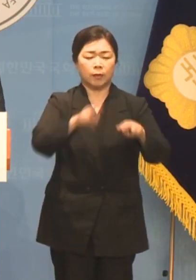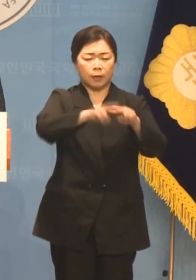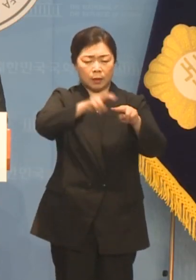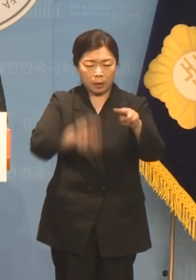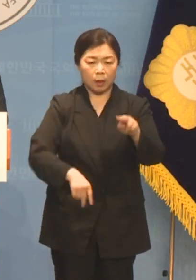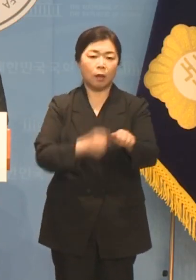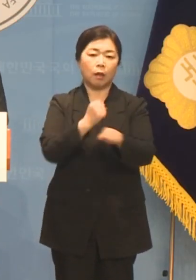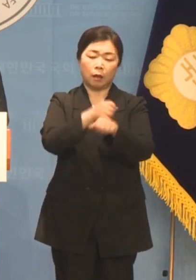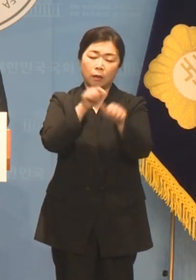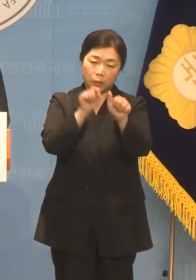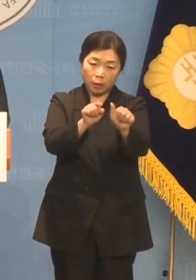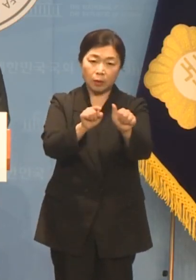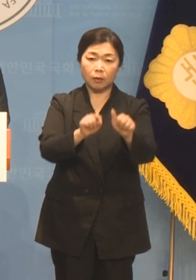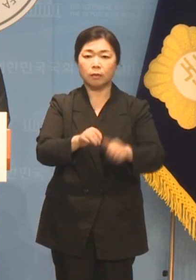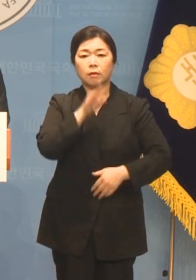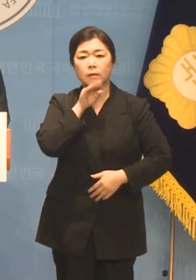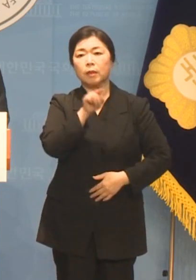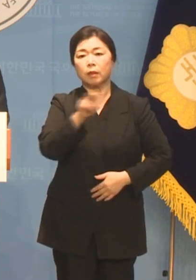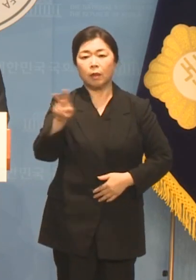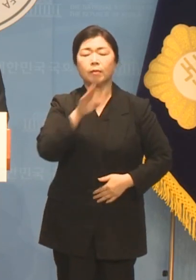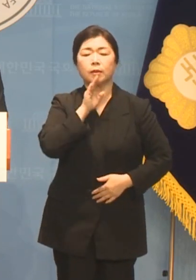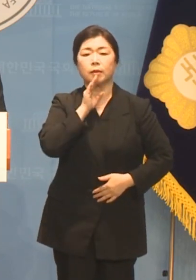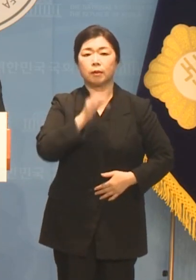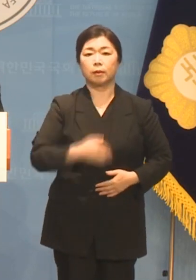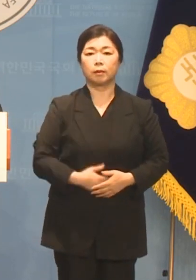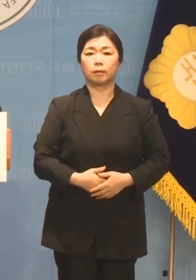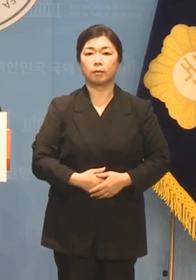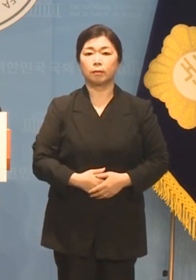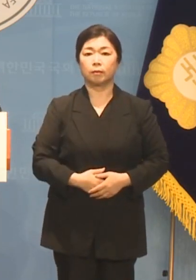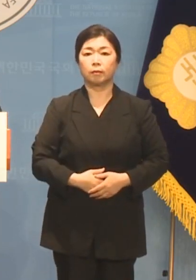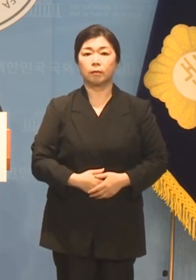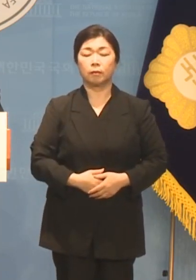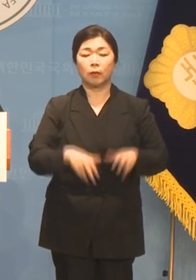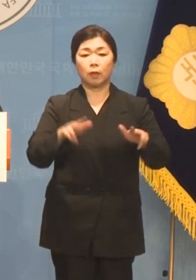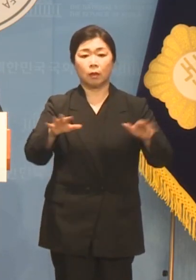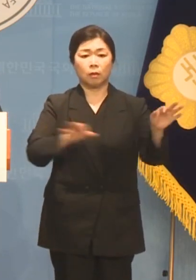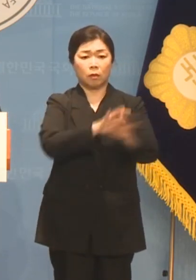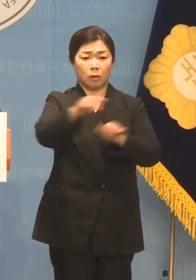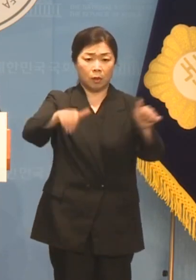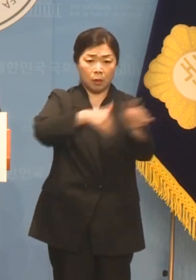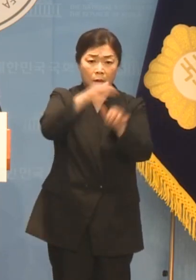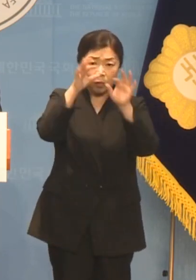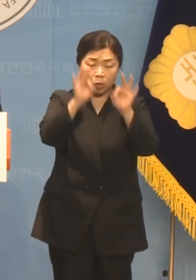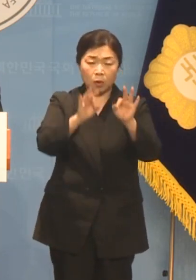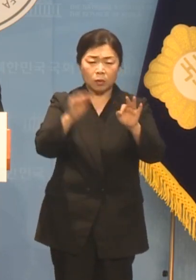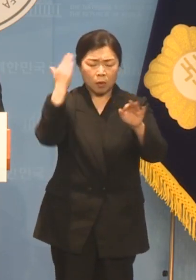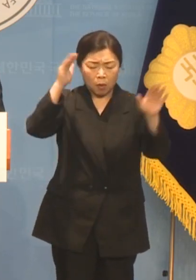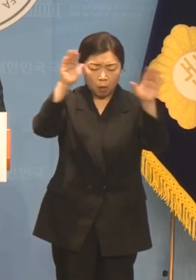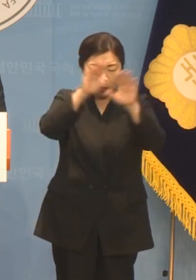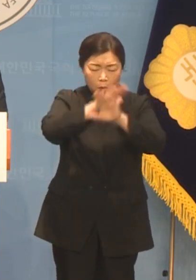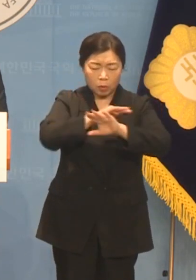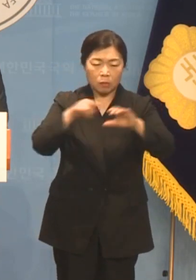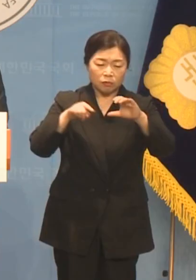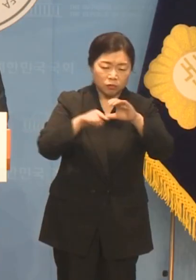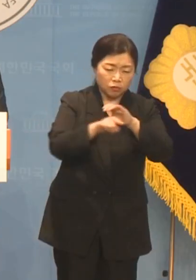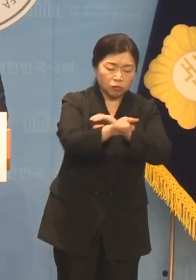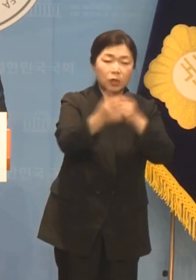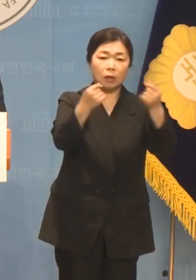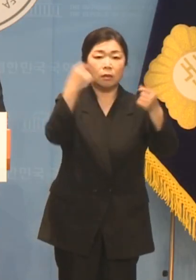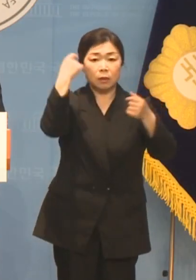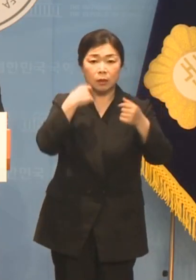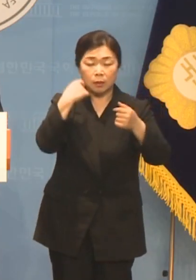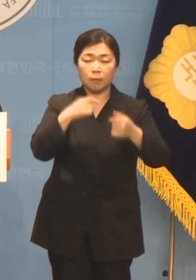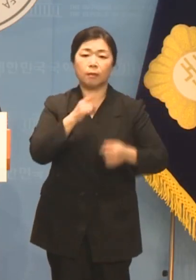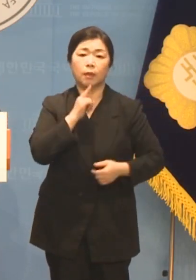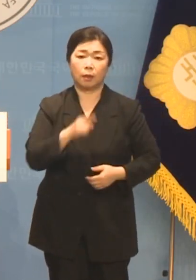자리에서 물러나는 것이 바람직스럽습니다. 지금 경제 상황을 두고 어두운 터널로 들어온 것 같다